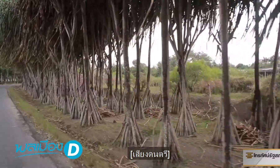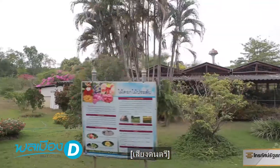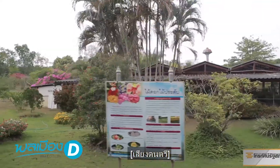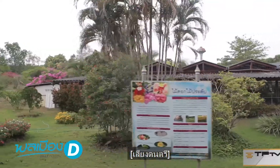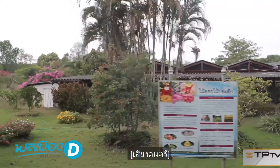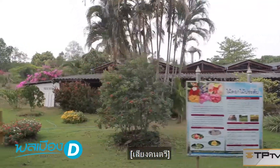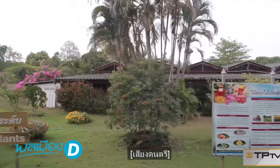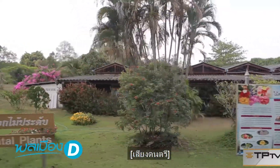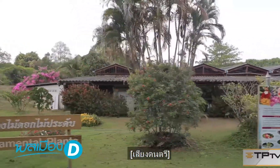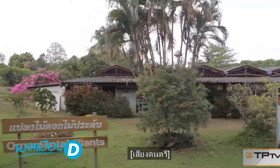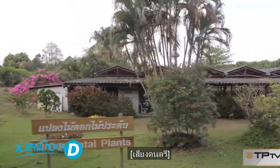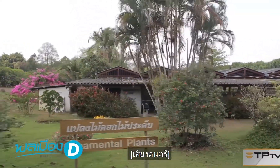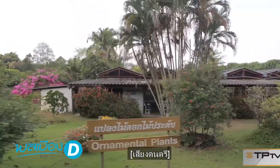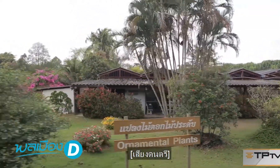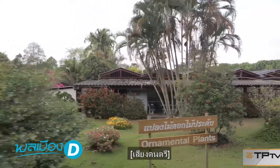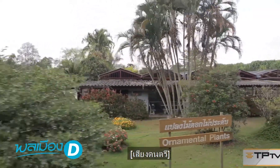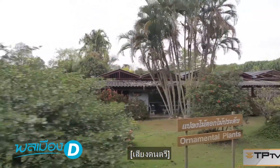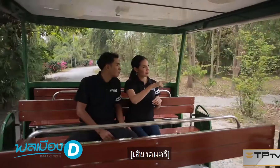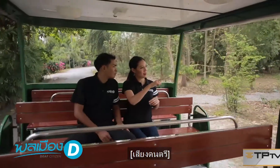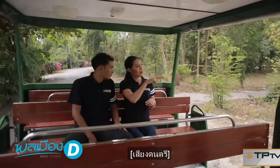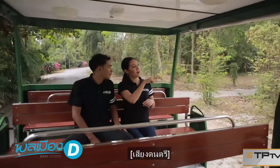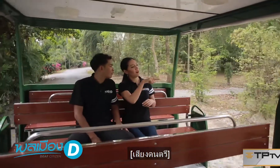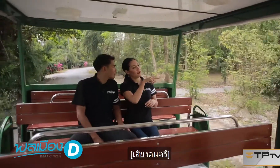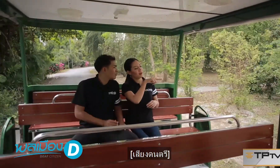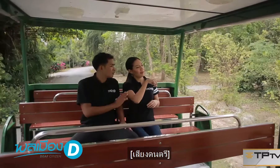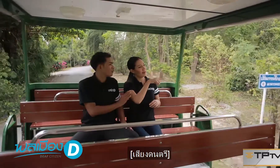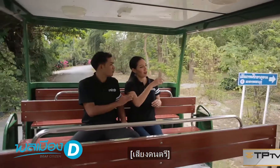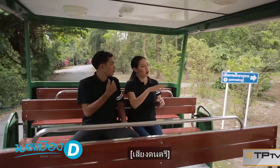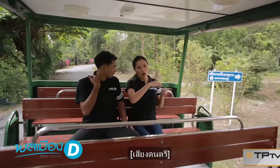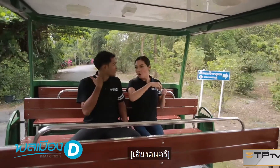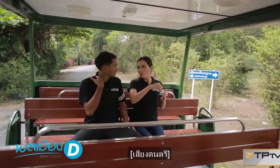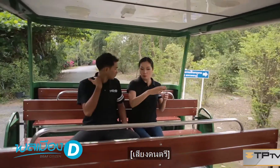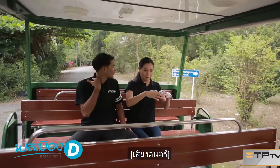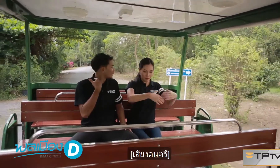Thank you.